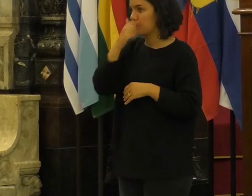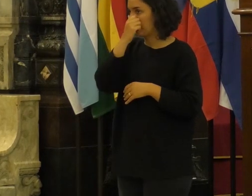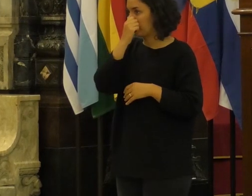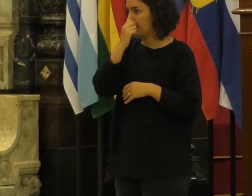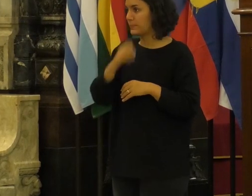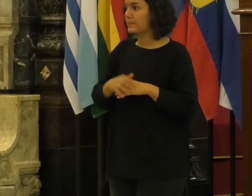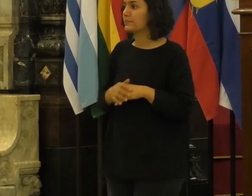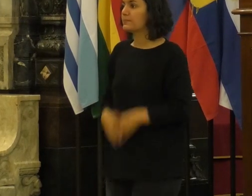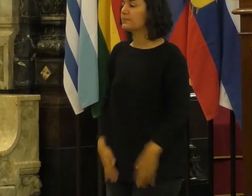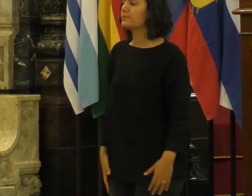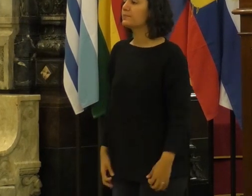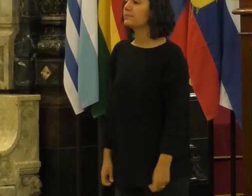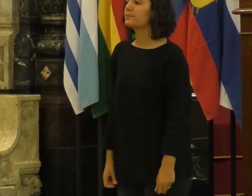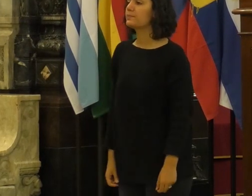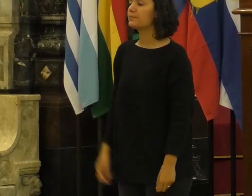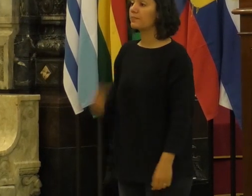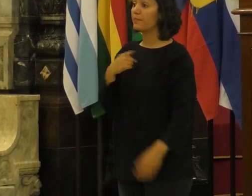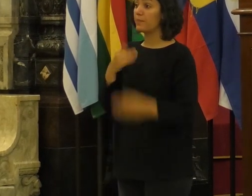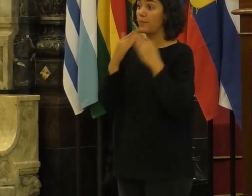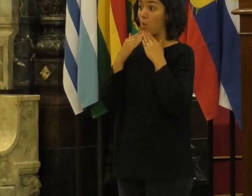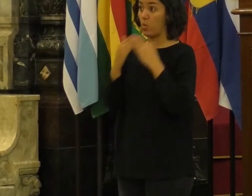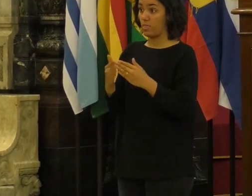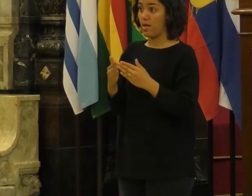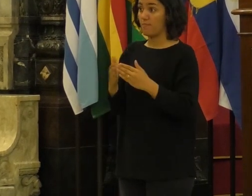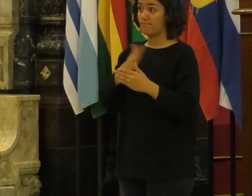Bueno, mi pregunta es,